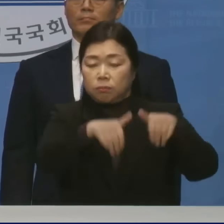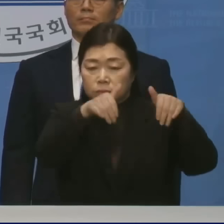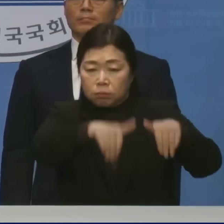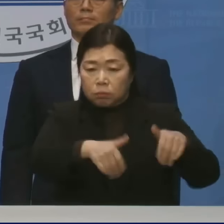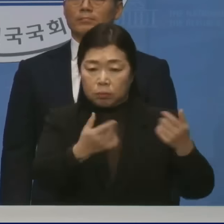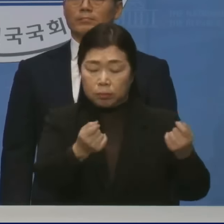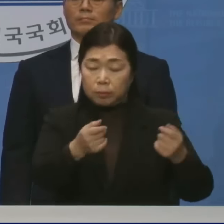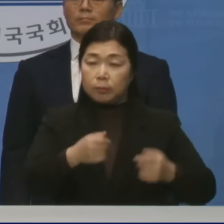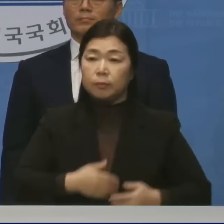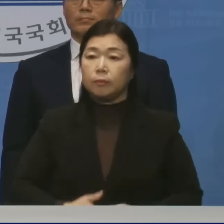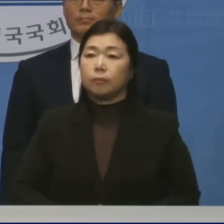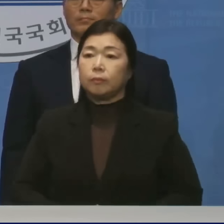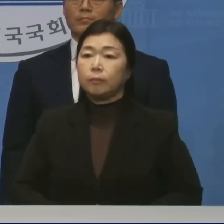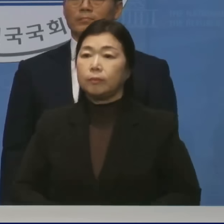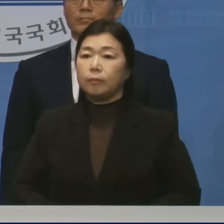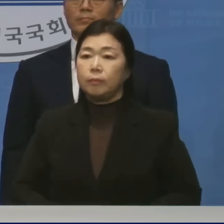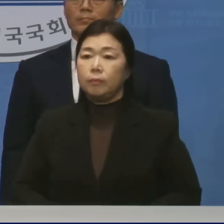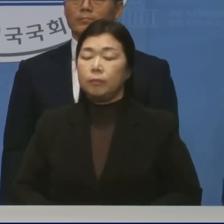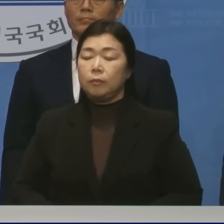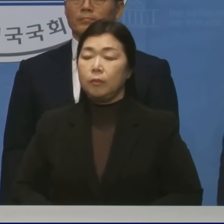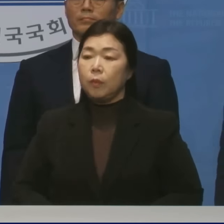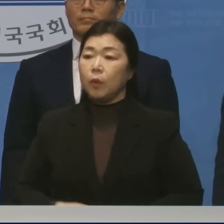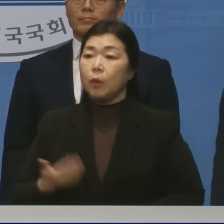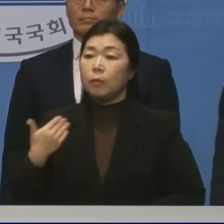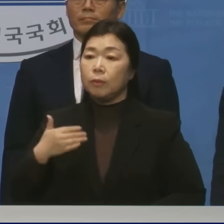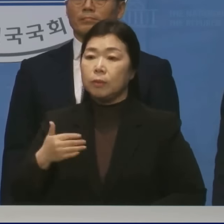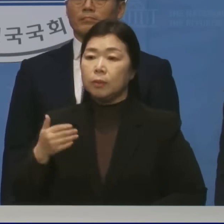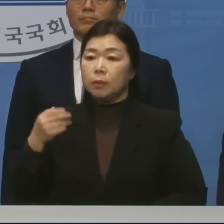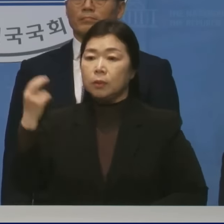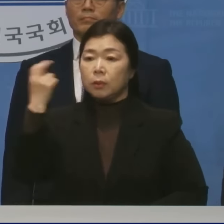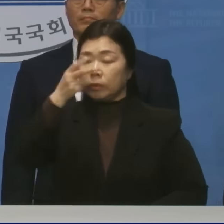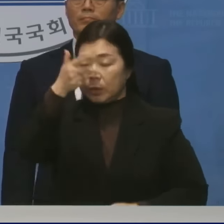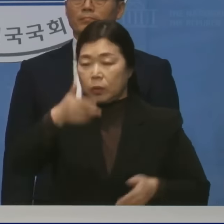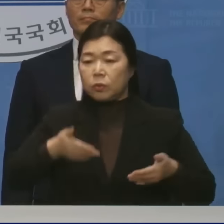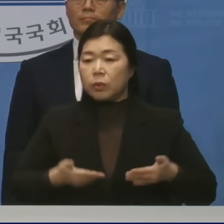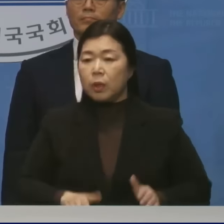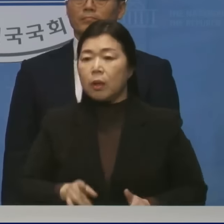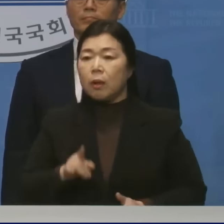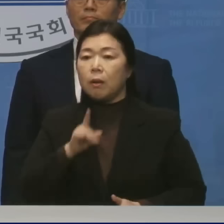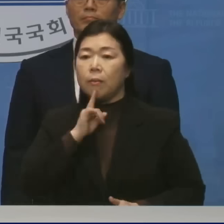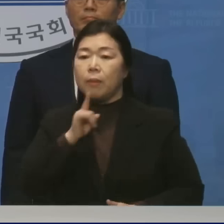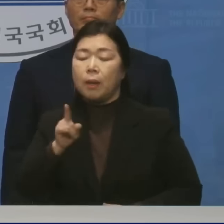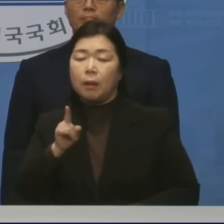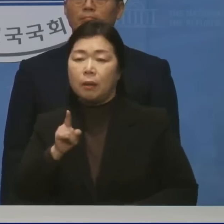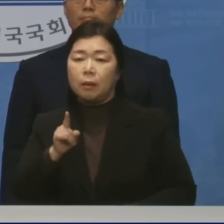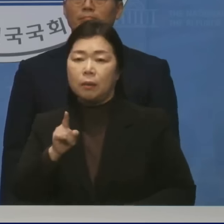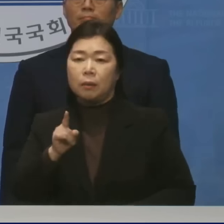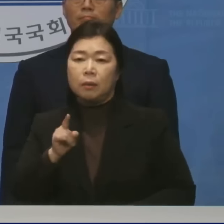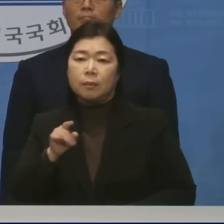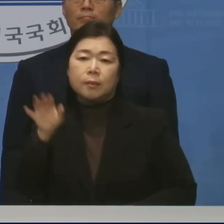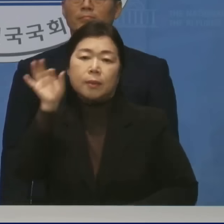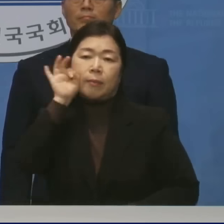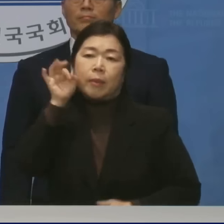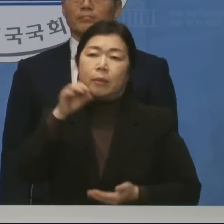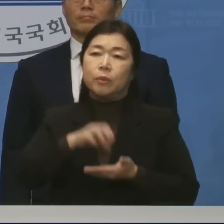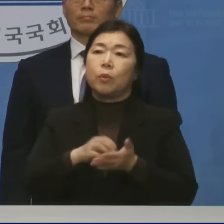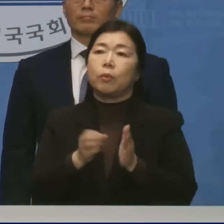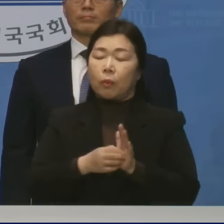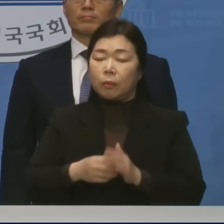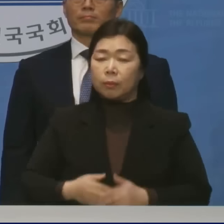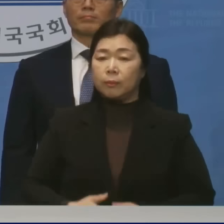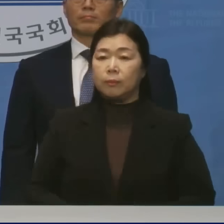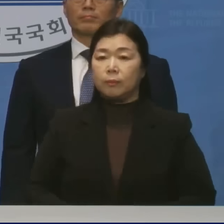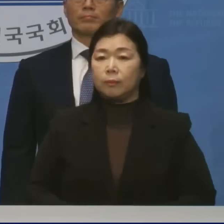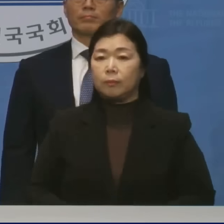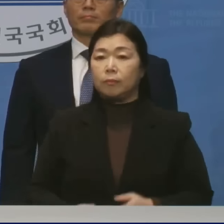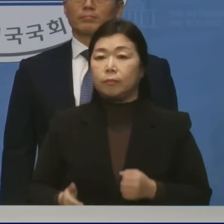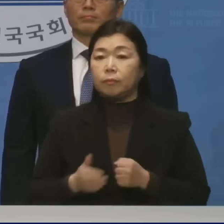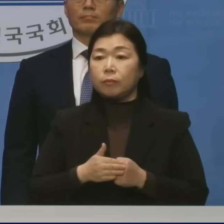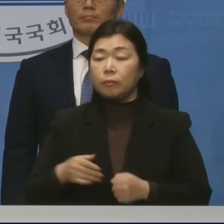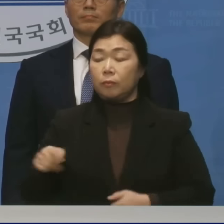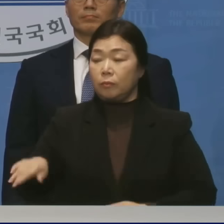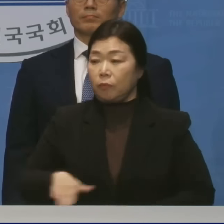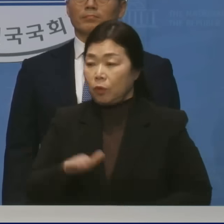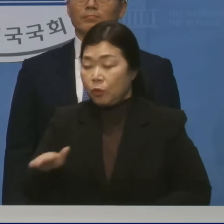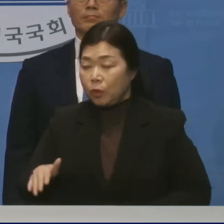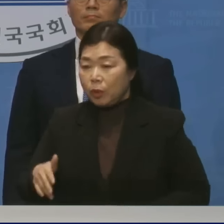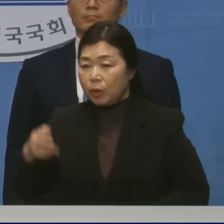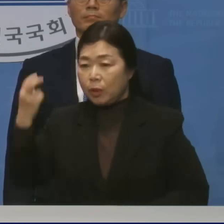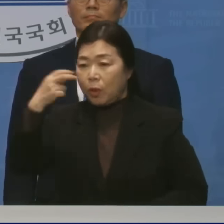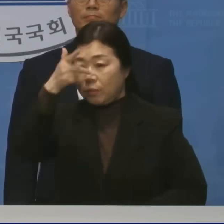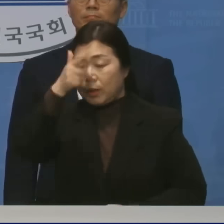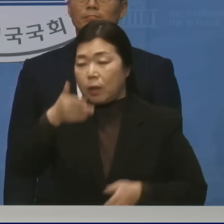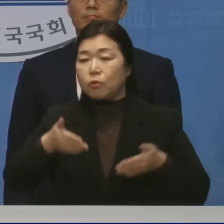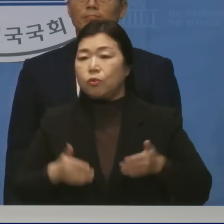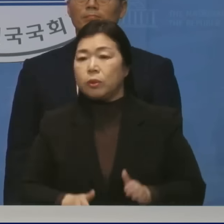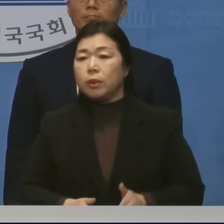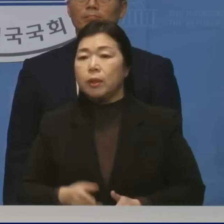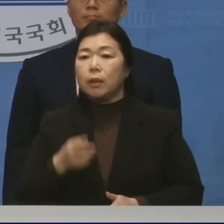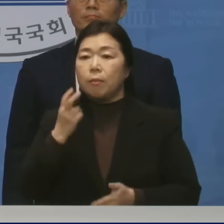가서 검찰 출신이라고 말하기가 꺼려질 정도입니다. 이에 우리 검찰 출신 변호사들은